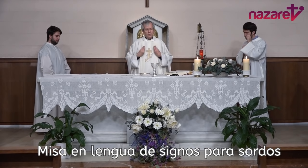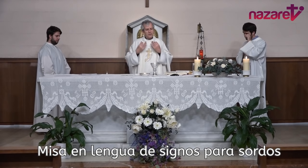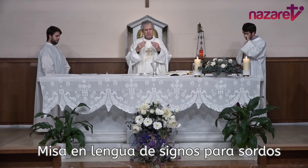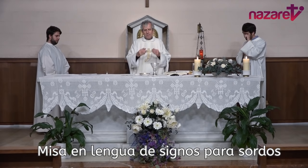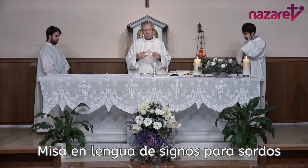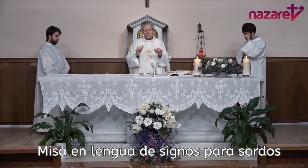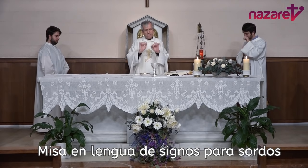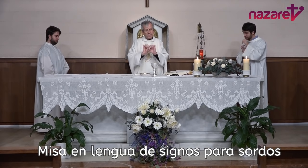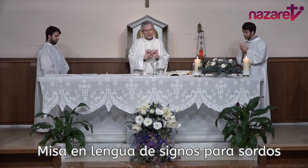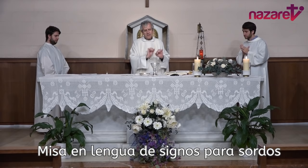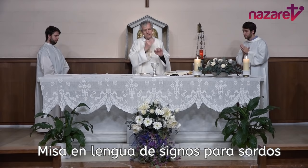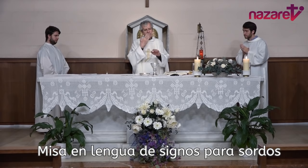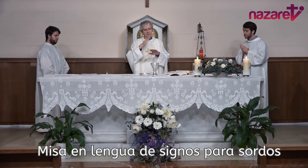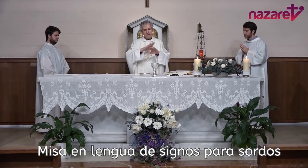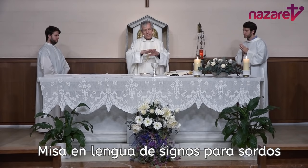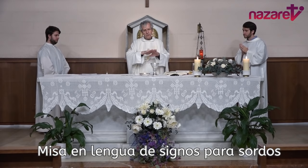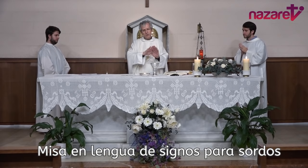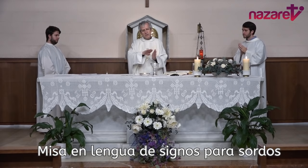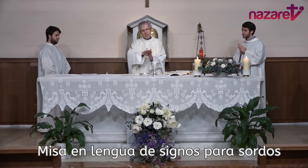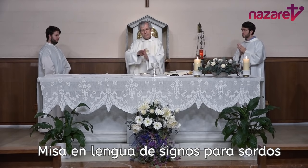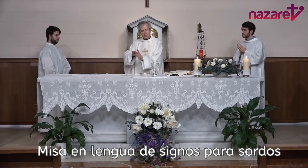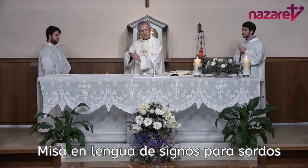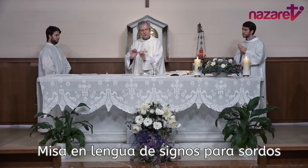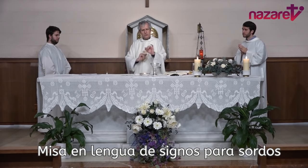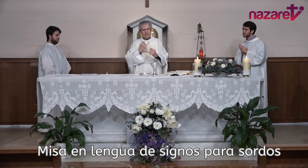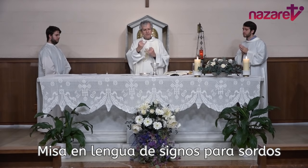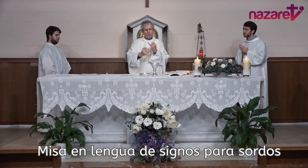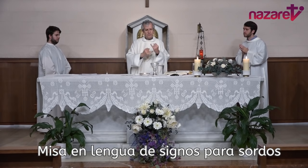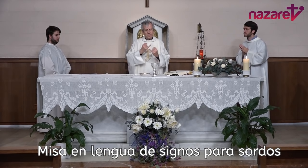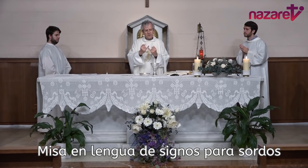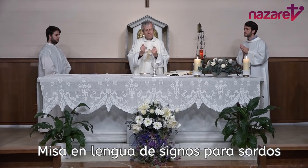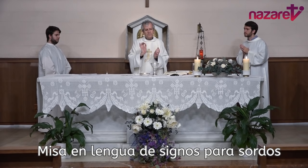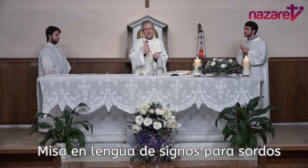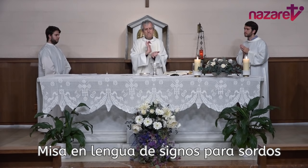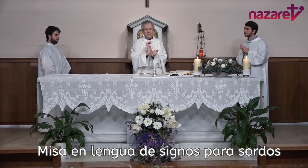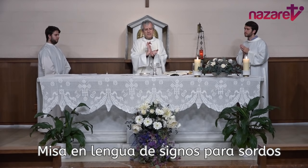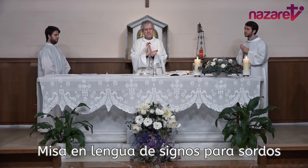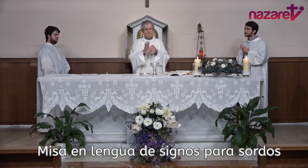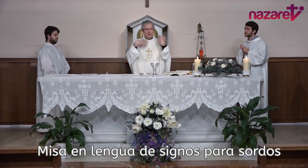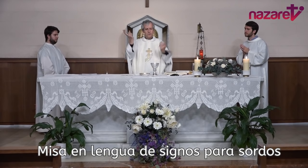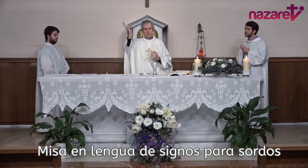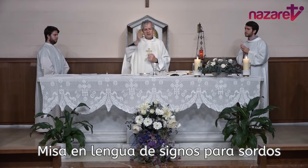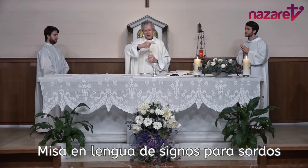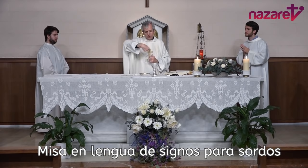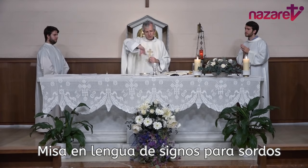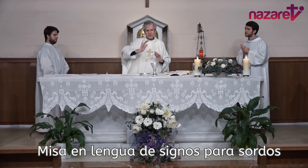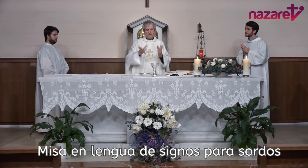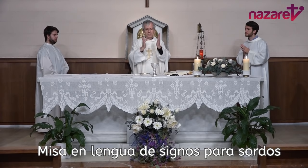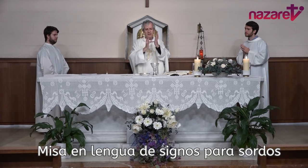misericordia vivamos siempre libres de pecado y protegidos de toda perturbación, mientras esperamos la gloriosa venida